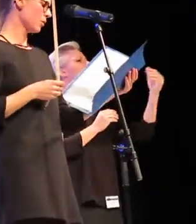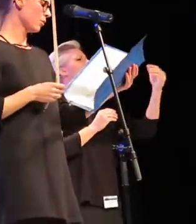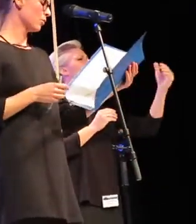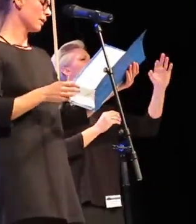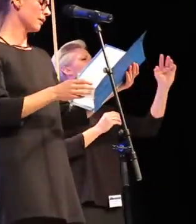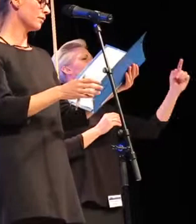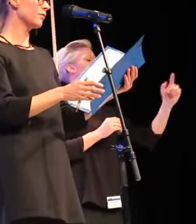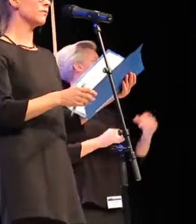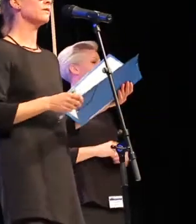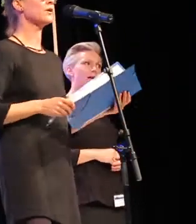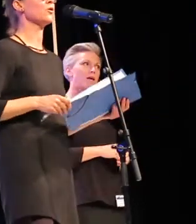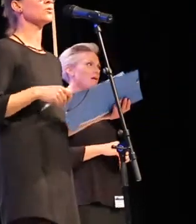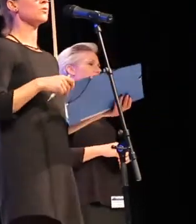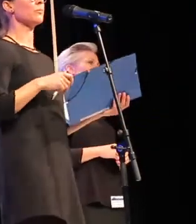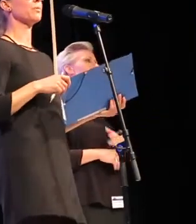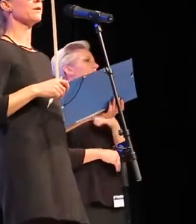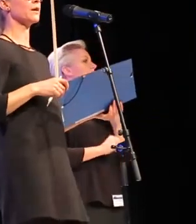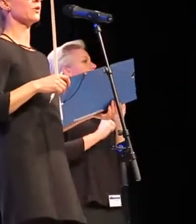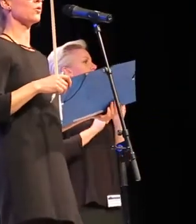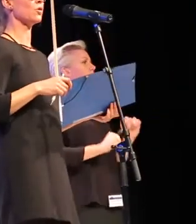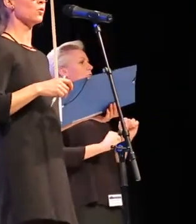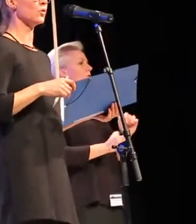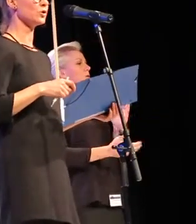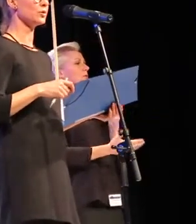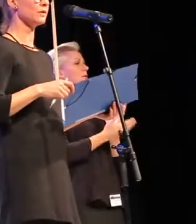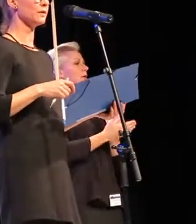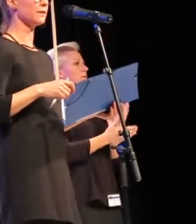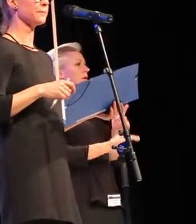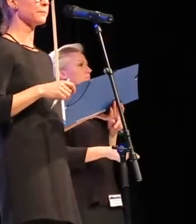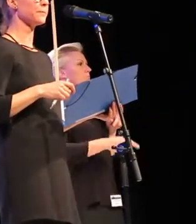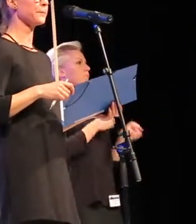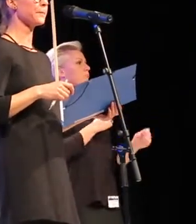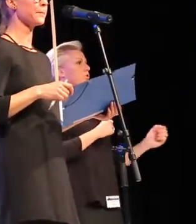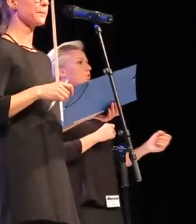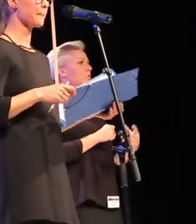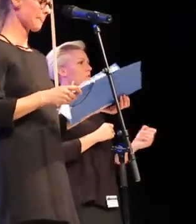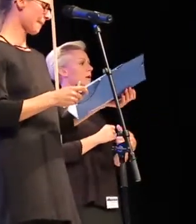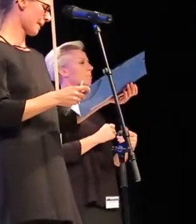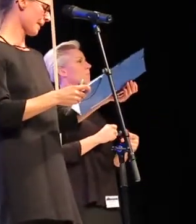sikt. Utan vi ska ha utsläpp nära noll år 2030.